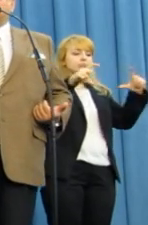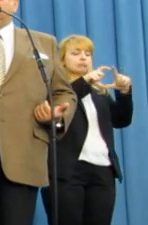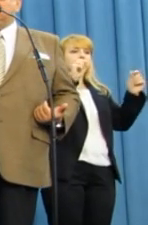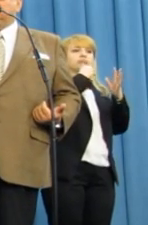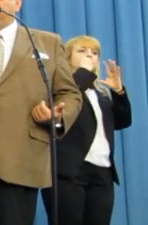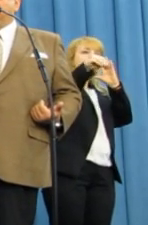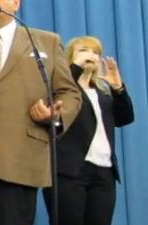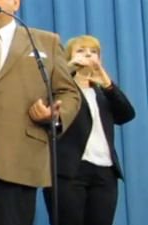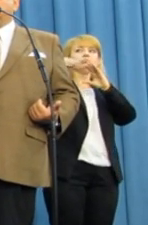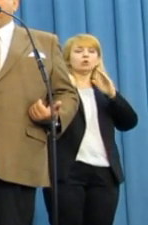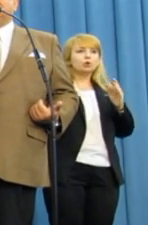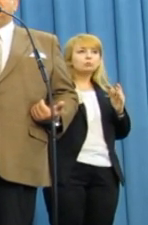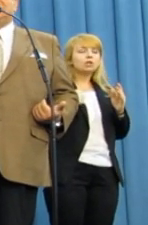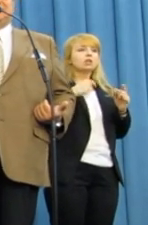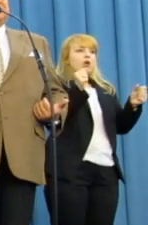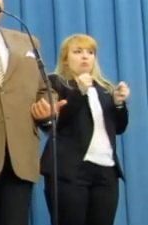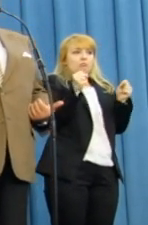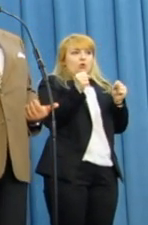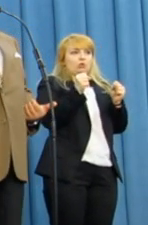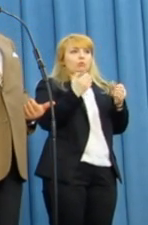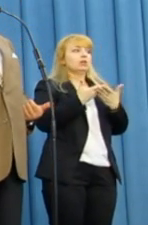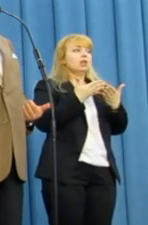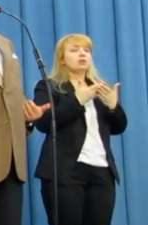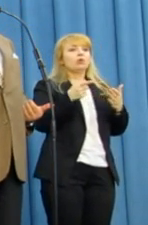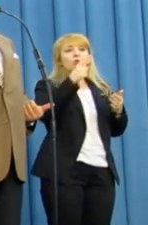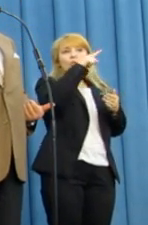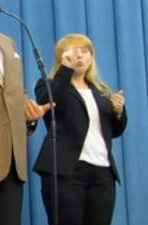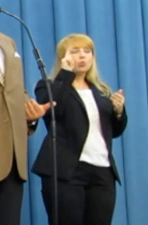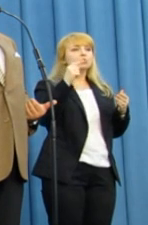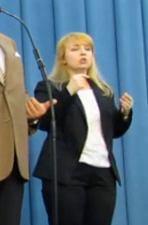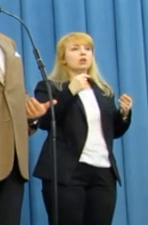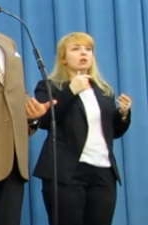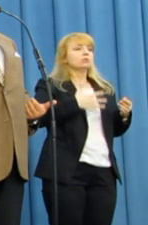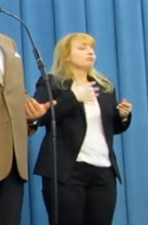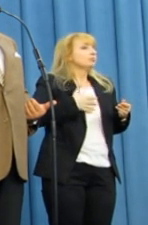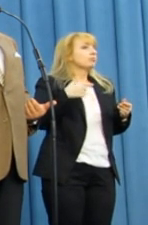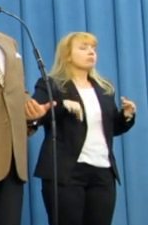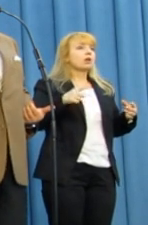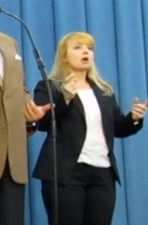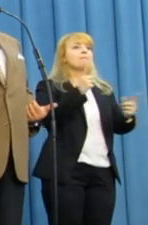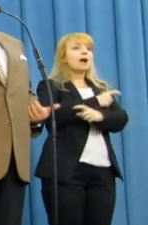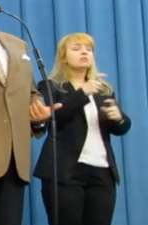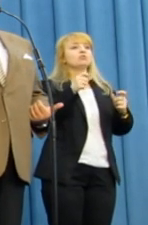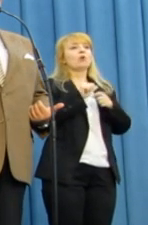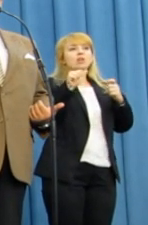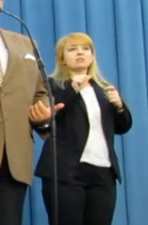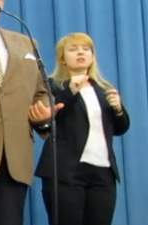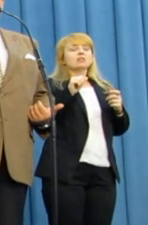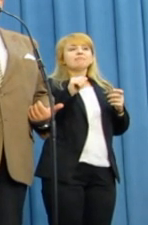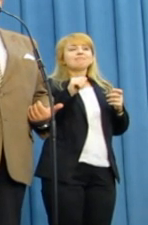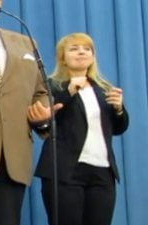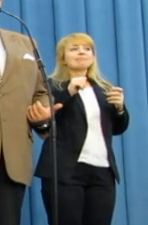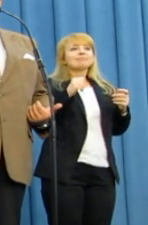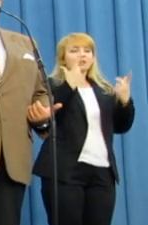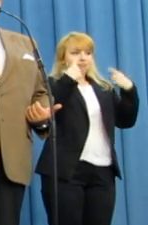coraz bardziej traktują państwo jako państwo, które jest nieprzewidywalne. Jako państwo, które w stosunku do niektórych ludzi